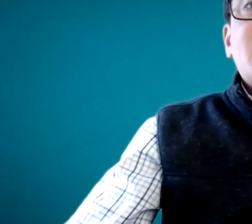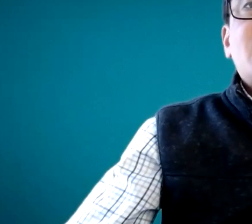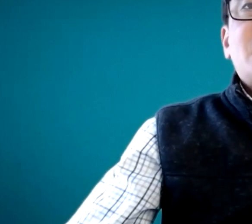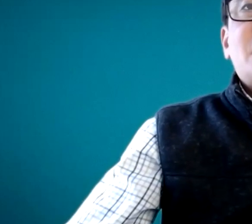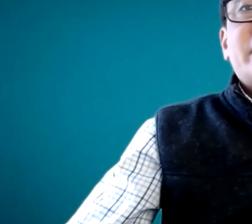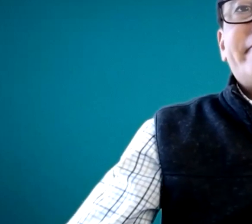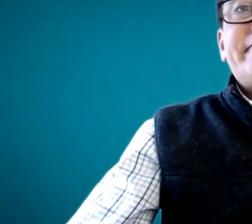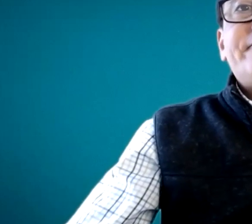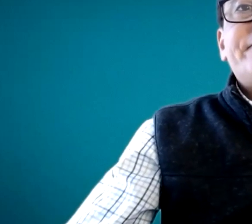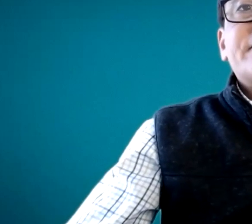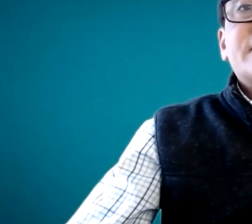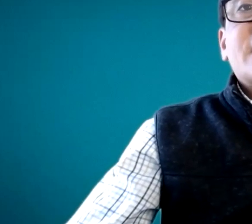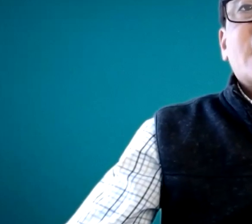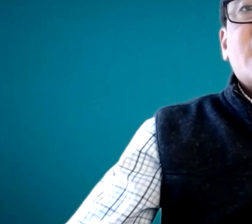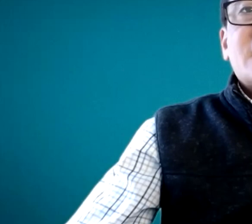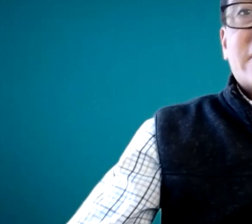tenía